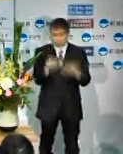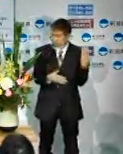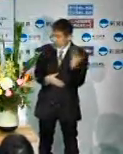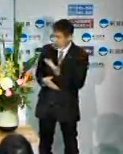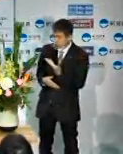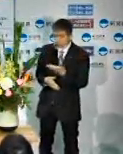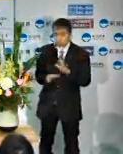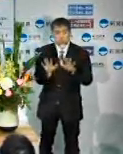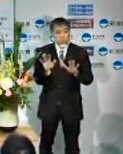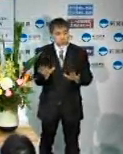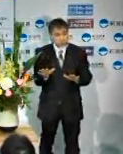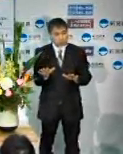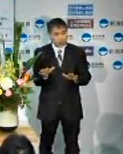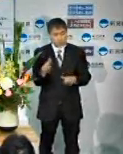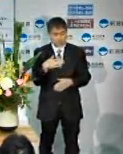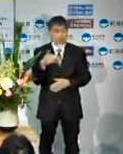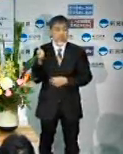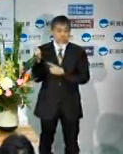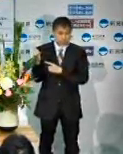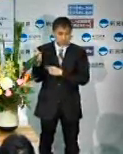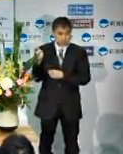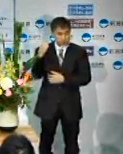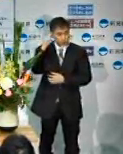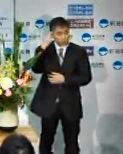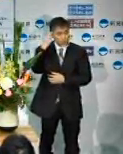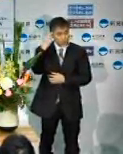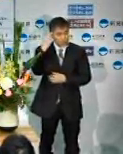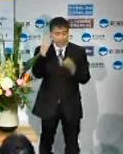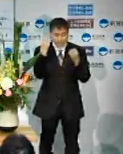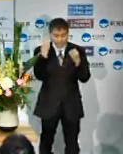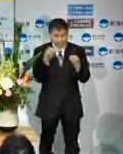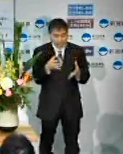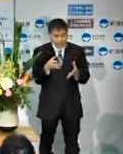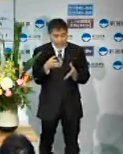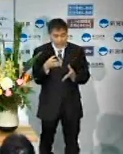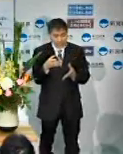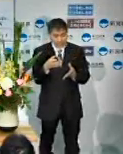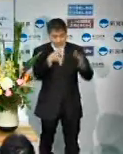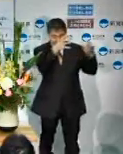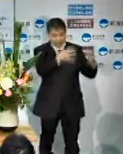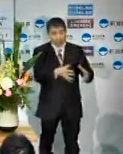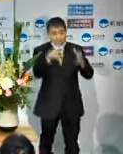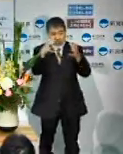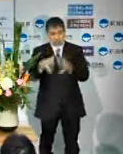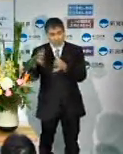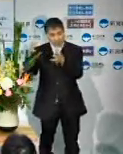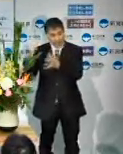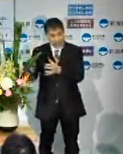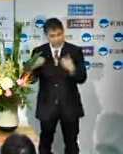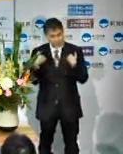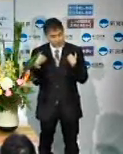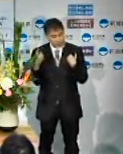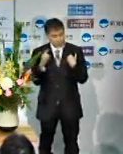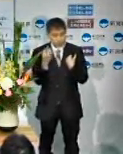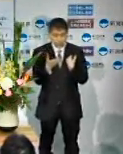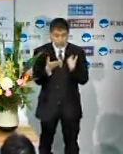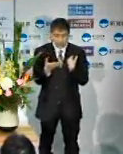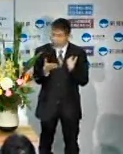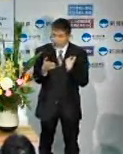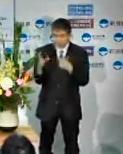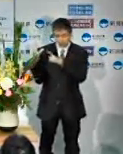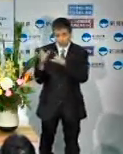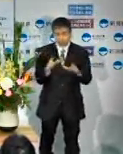ところその知事の思いとして、またさらに新たなそのキャッチフレーズですとか柱みたいなのが必要性というのは何ですか？ いやいや、この3